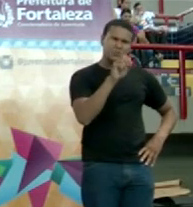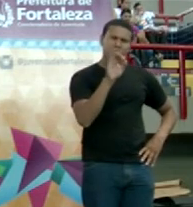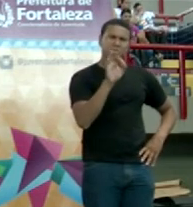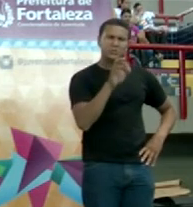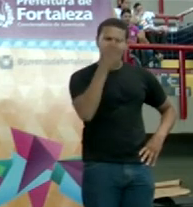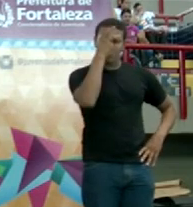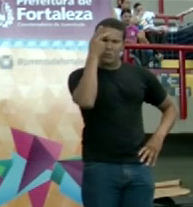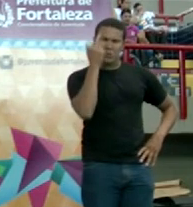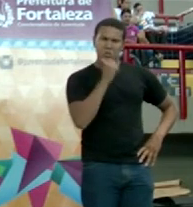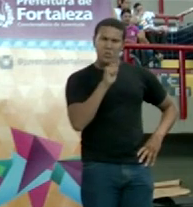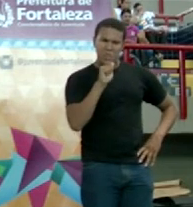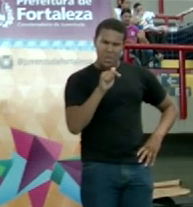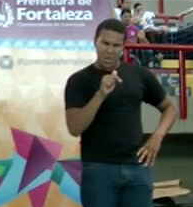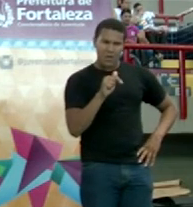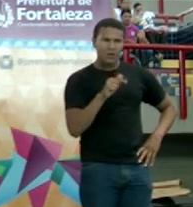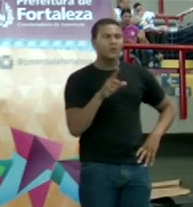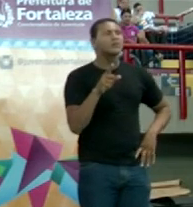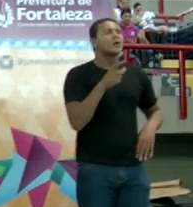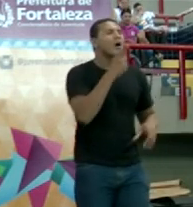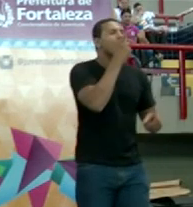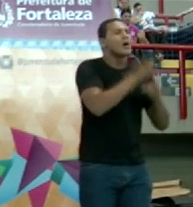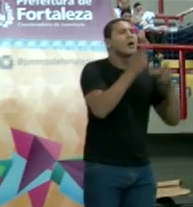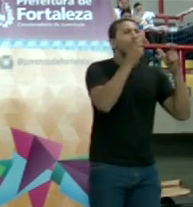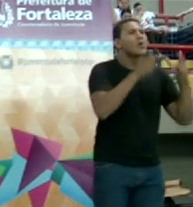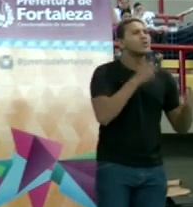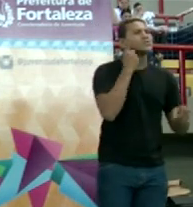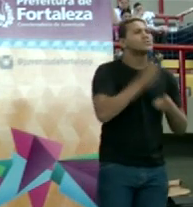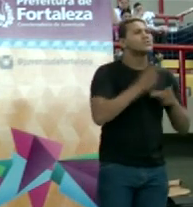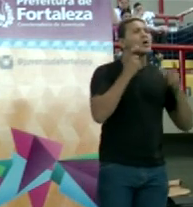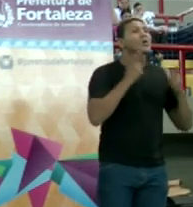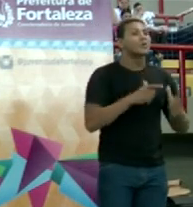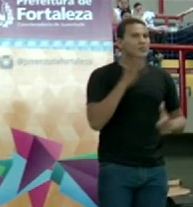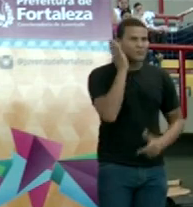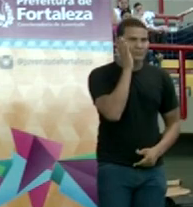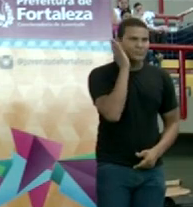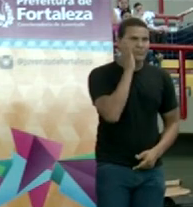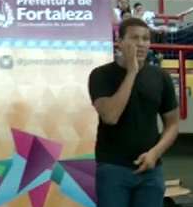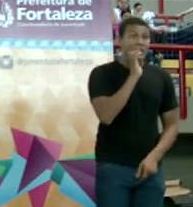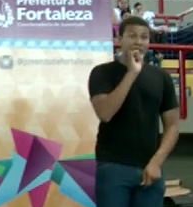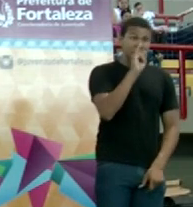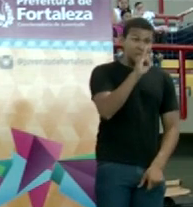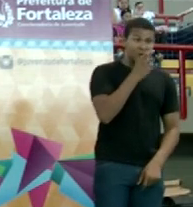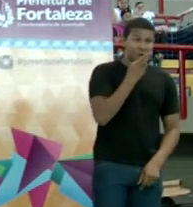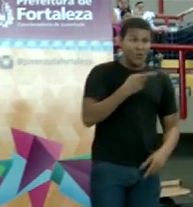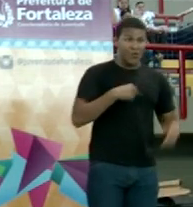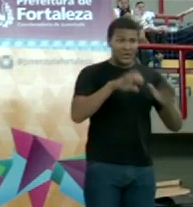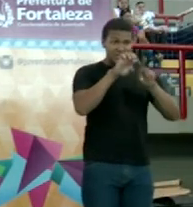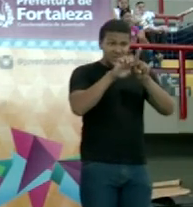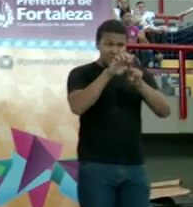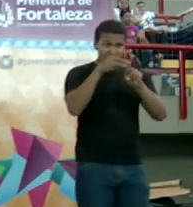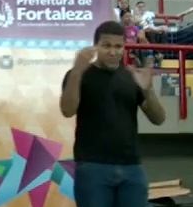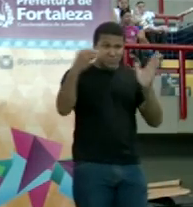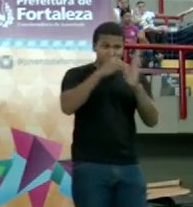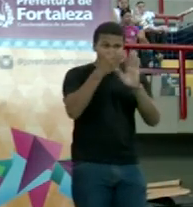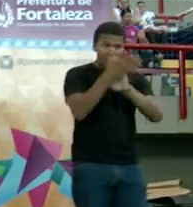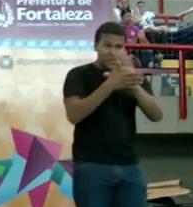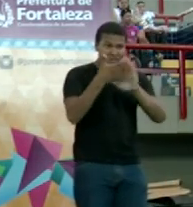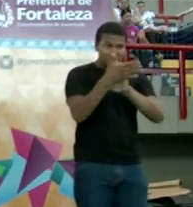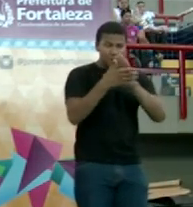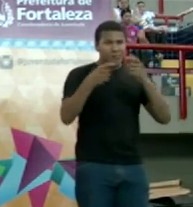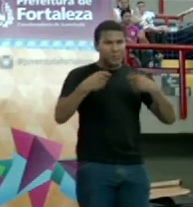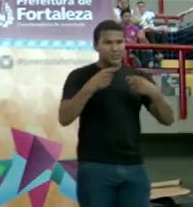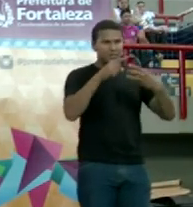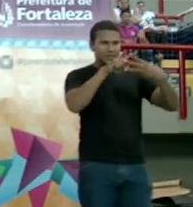dado. Entenderam? Repetindo, quando eu coloco um dado estatístico na minha redação, eu tenho que partir